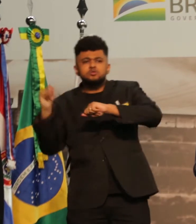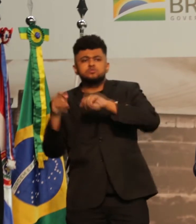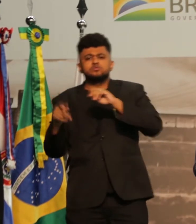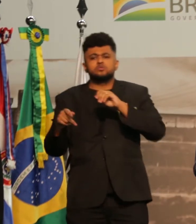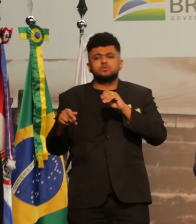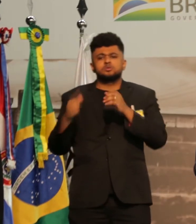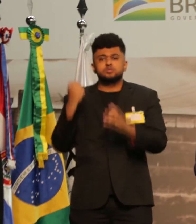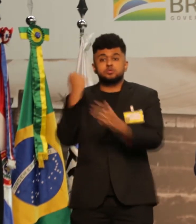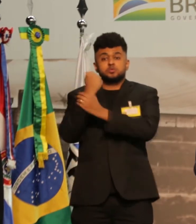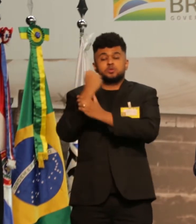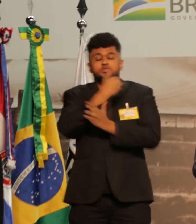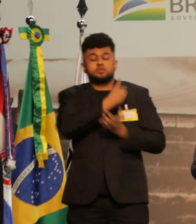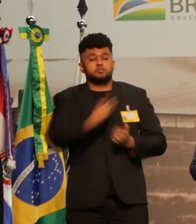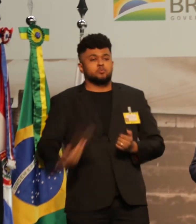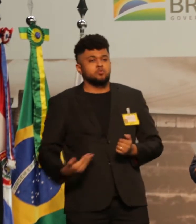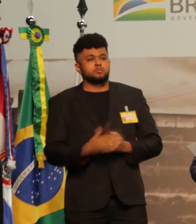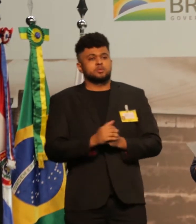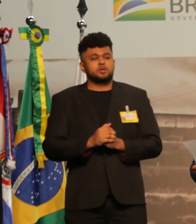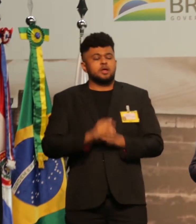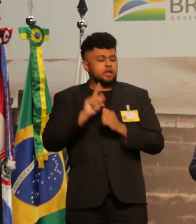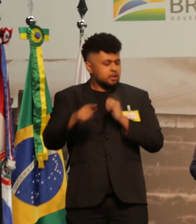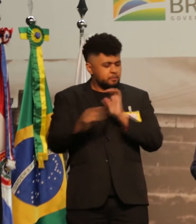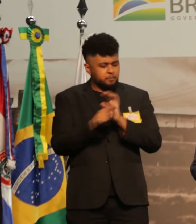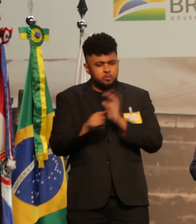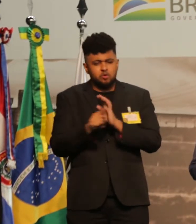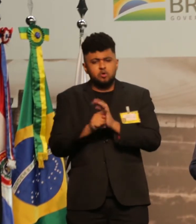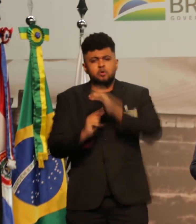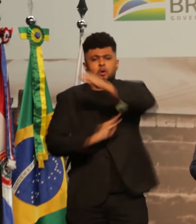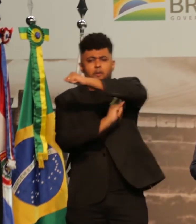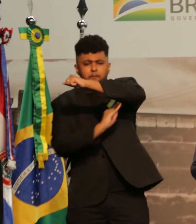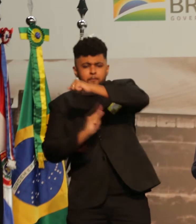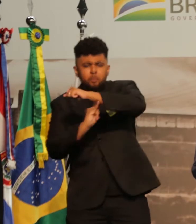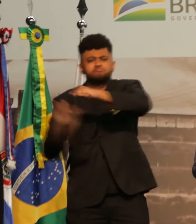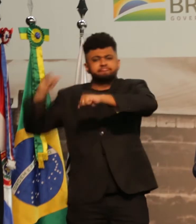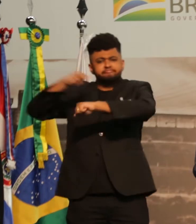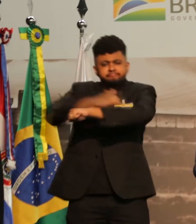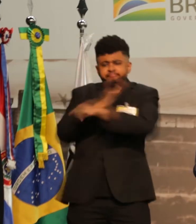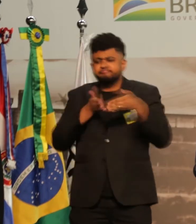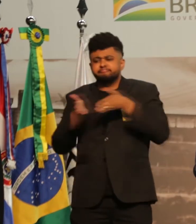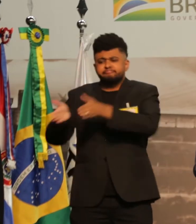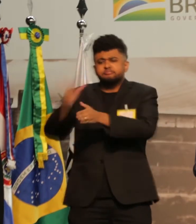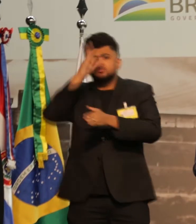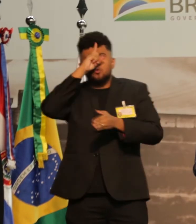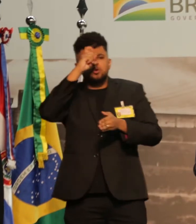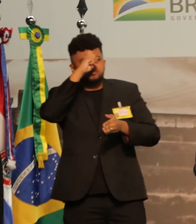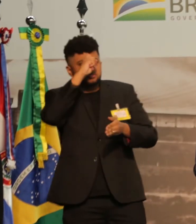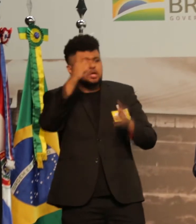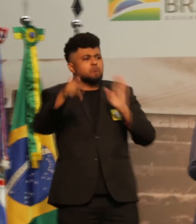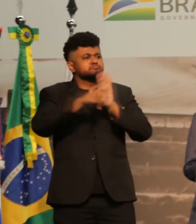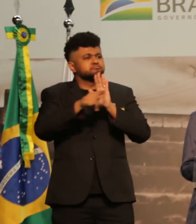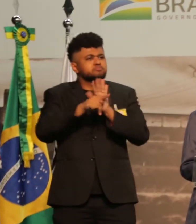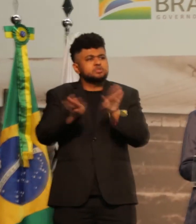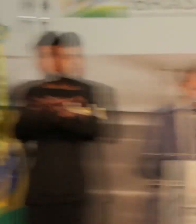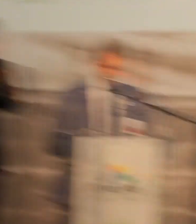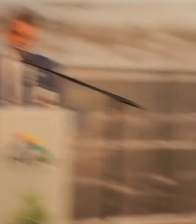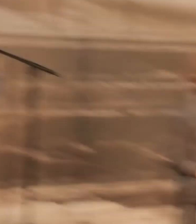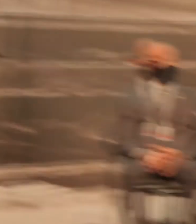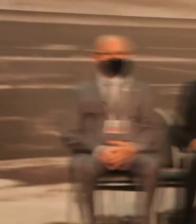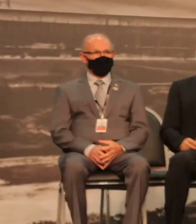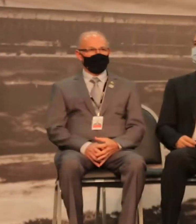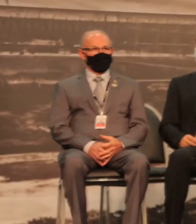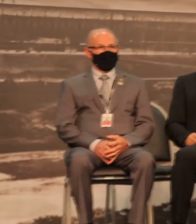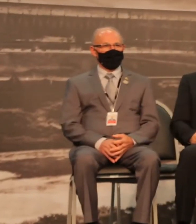saneamento e segurança pública, como pontes, aeroportos, estradas, hospitais, sistema de linha de transmissão de energia